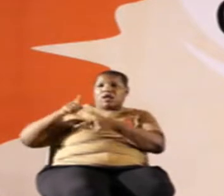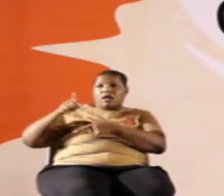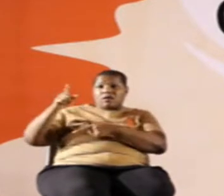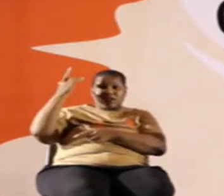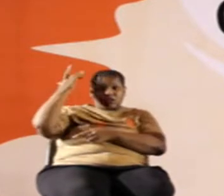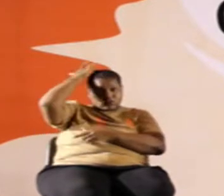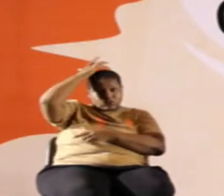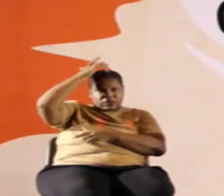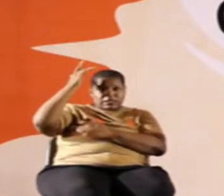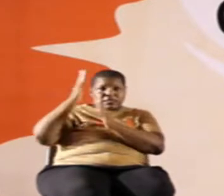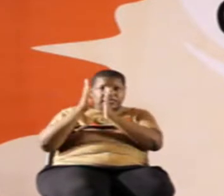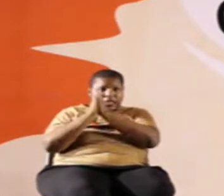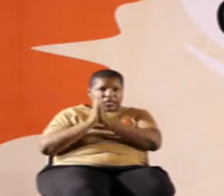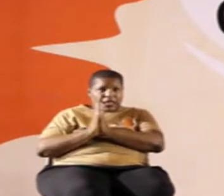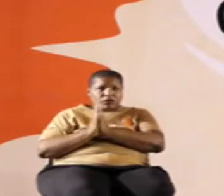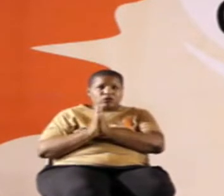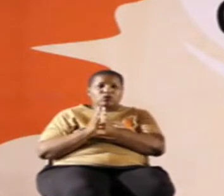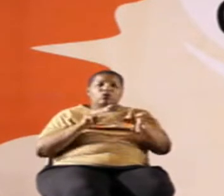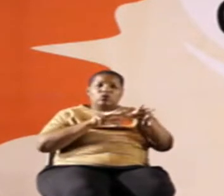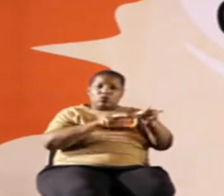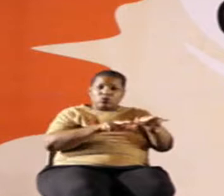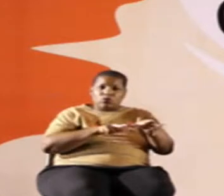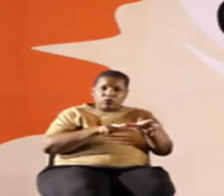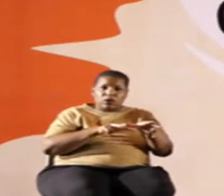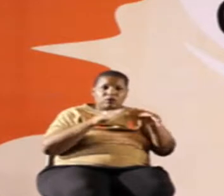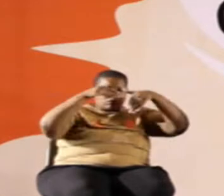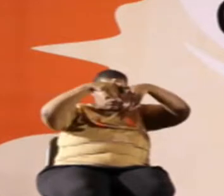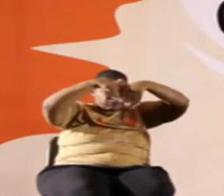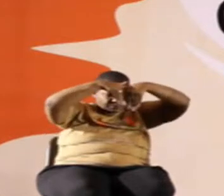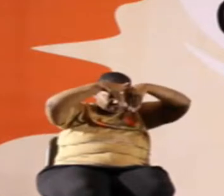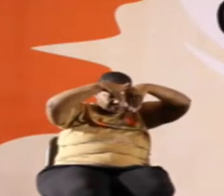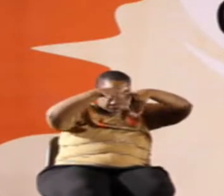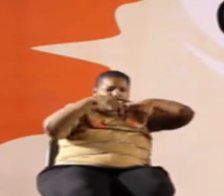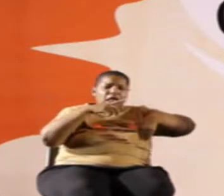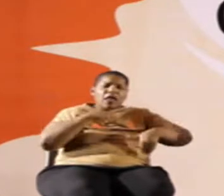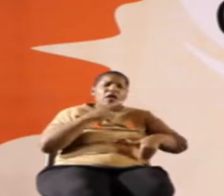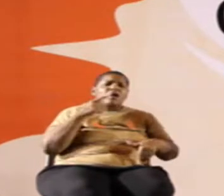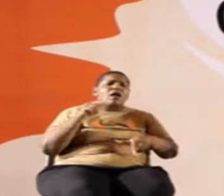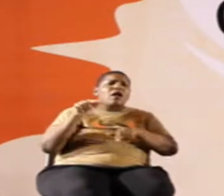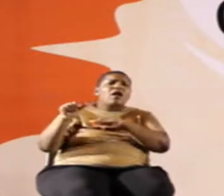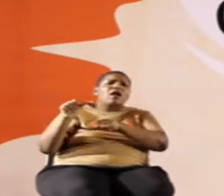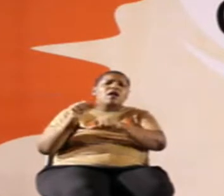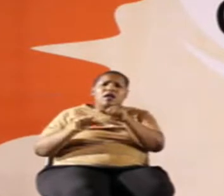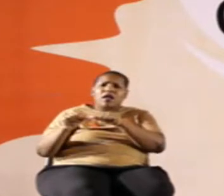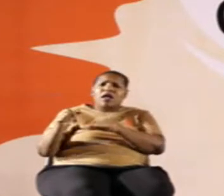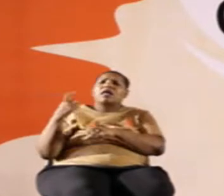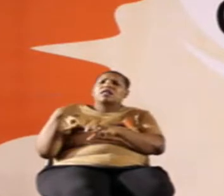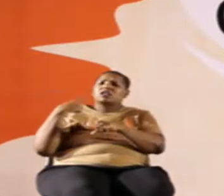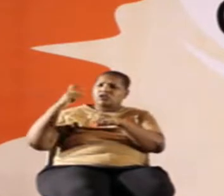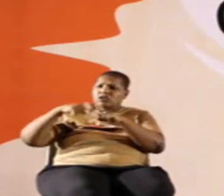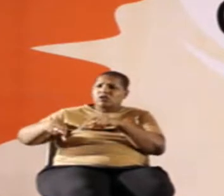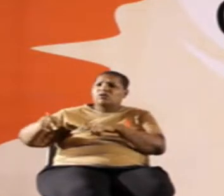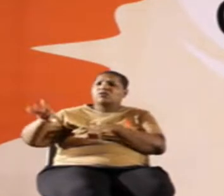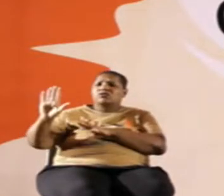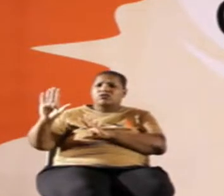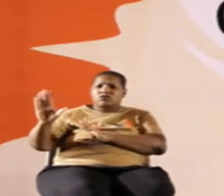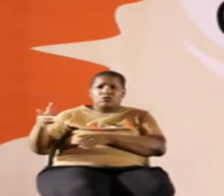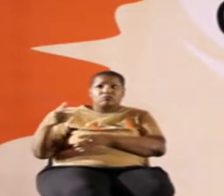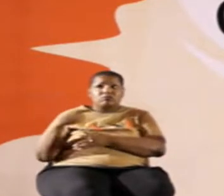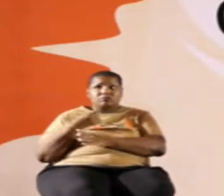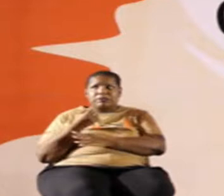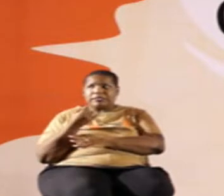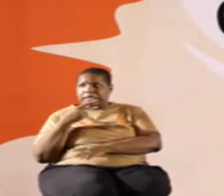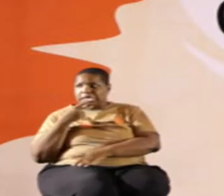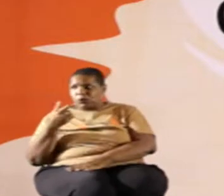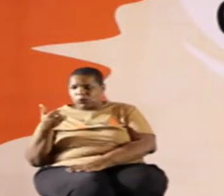sagrado, não é? No candomblé, na umbanda, a divindade transa. E apronta cada coisa, né? Para